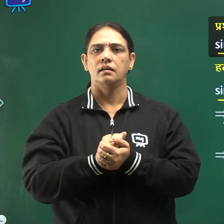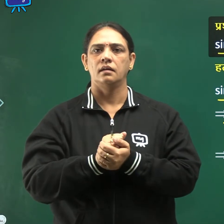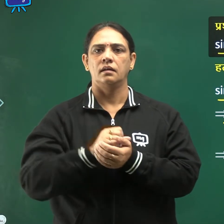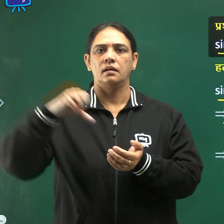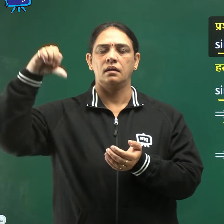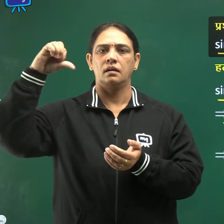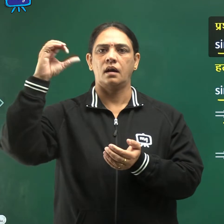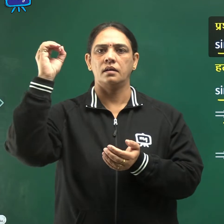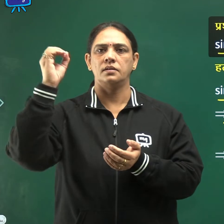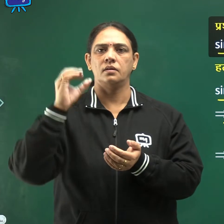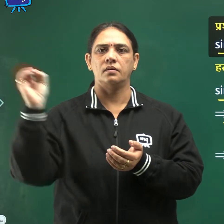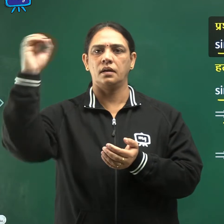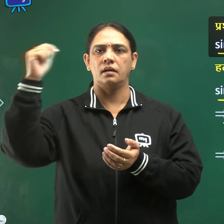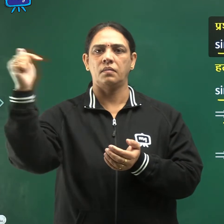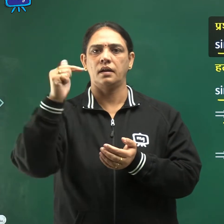90 डिग्री माइनस